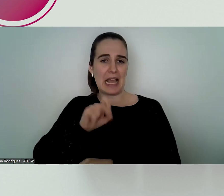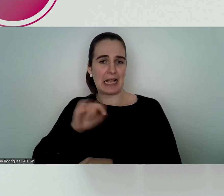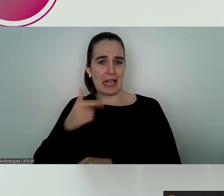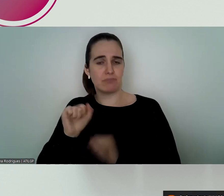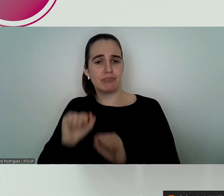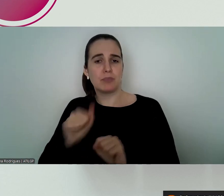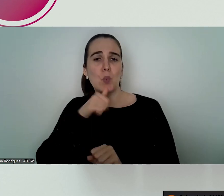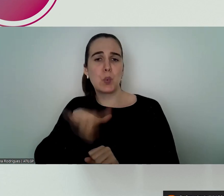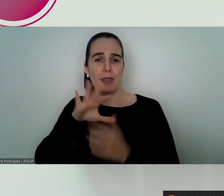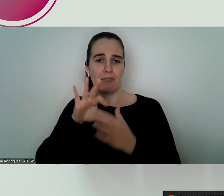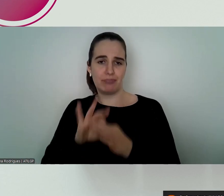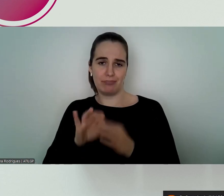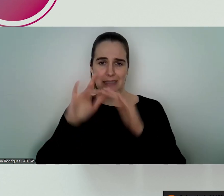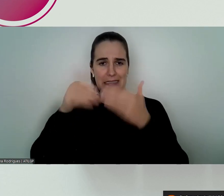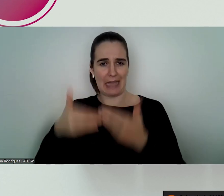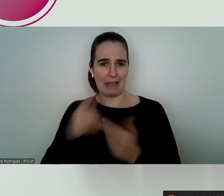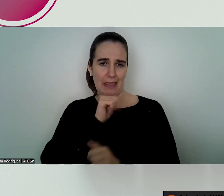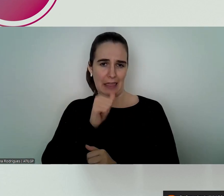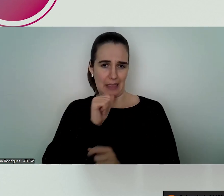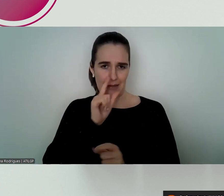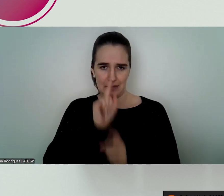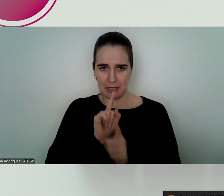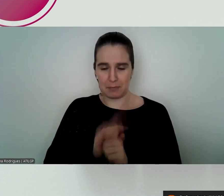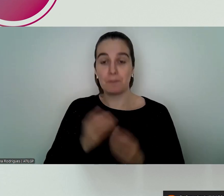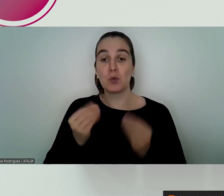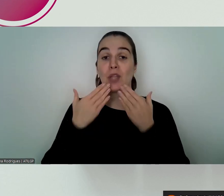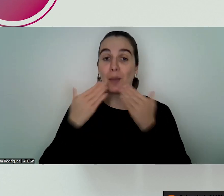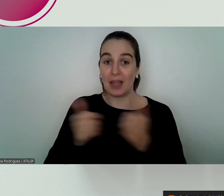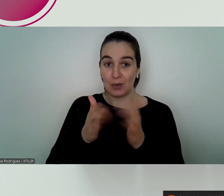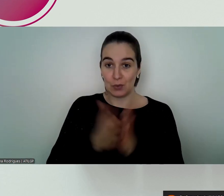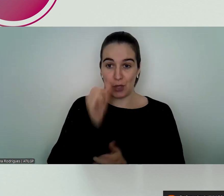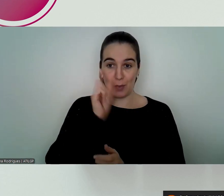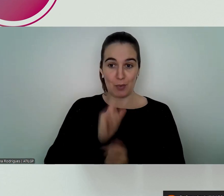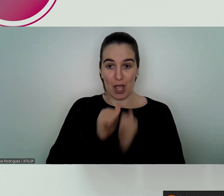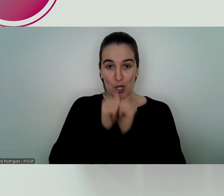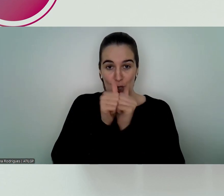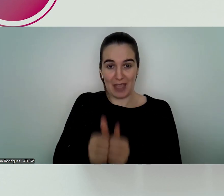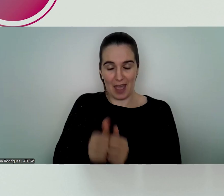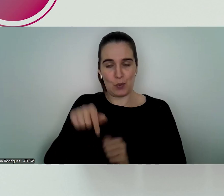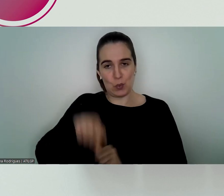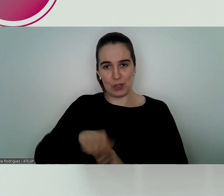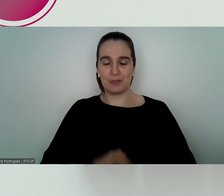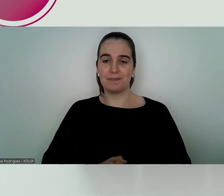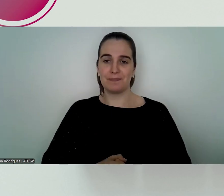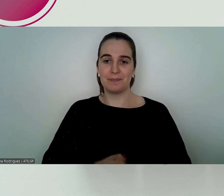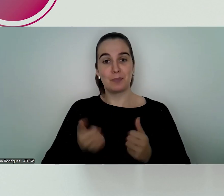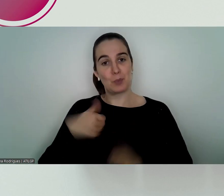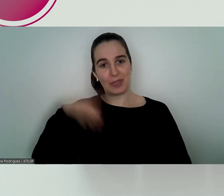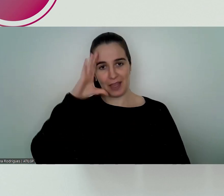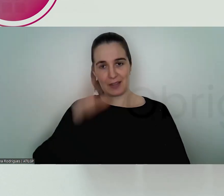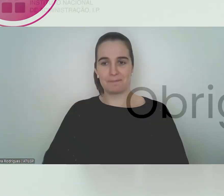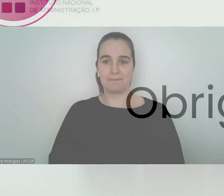plataformas habituais. Mais uma vez, muito obrigada a todos e a todas que nos acompanharam ao longo desta sessão. Boa tarde.